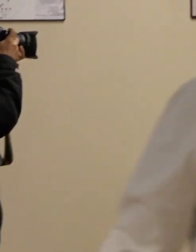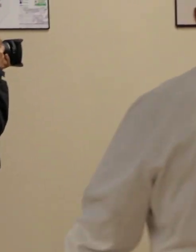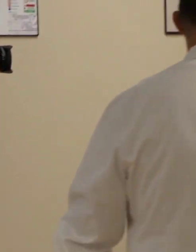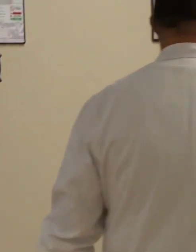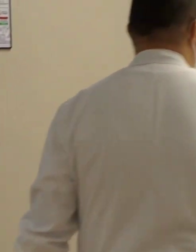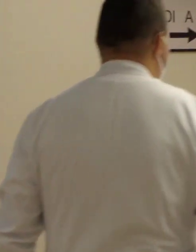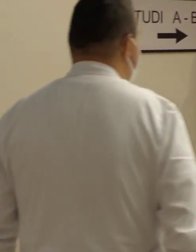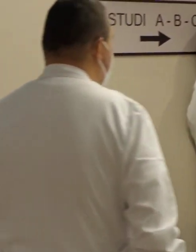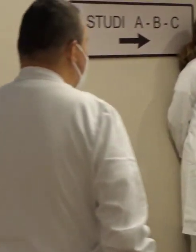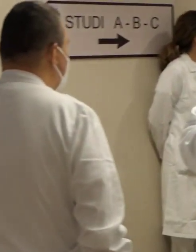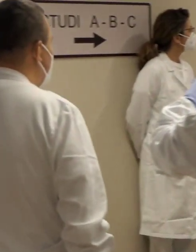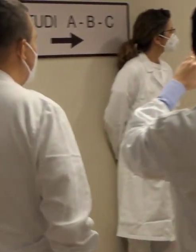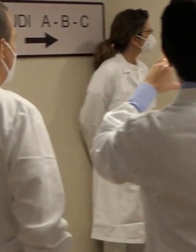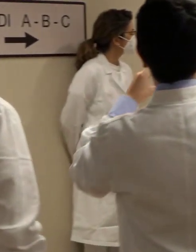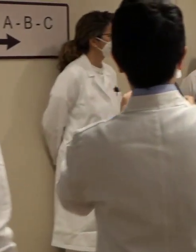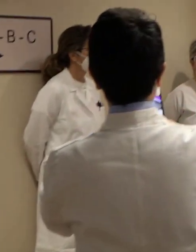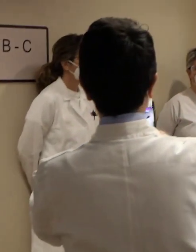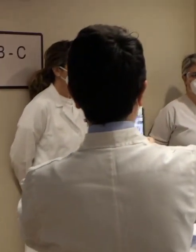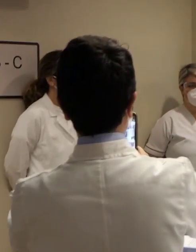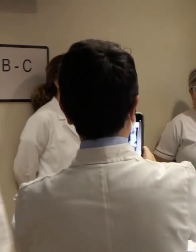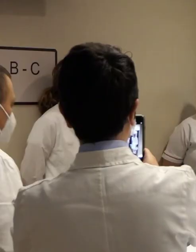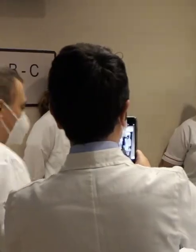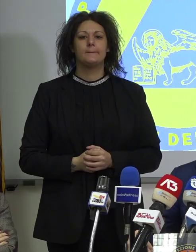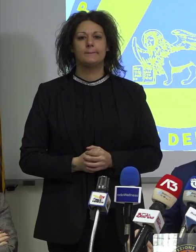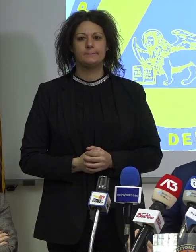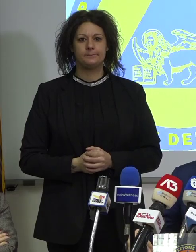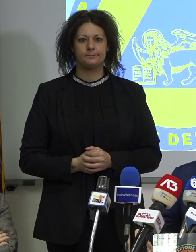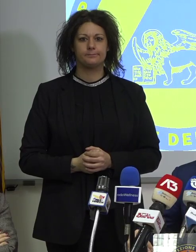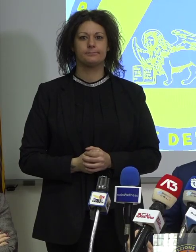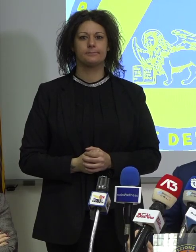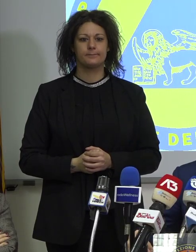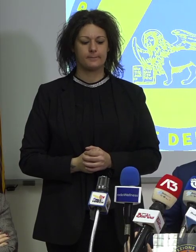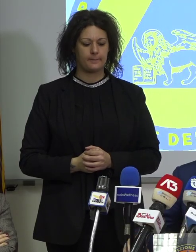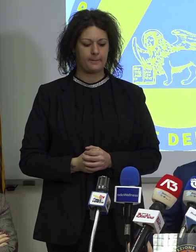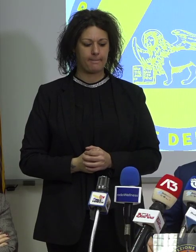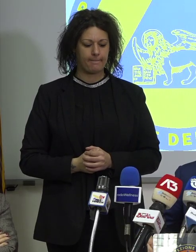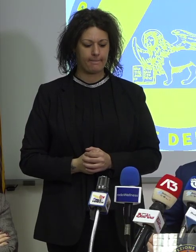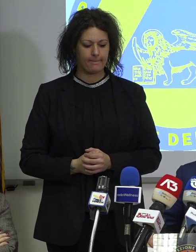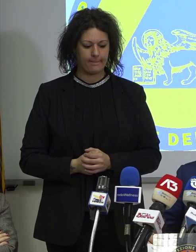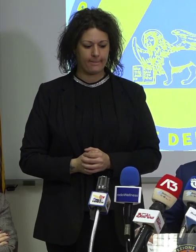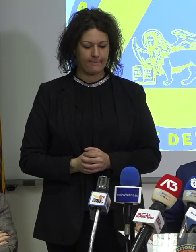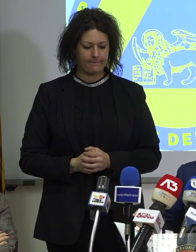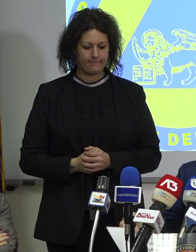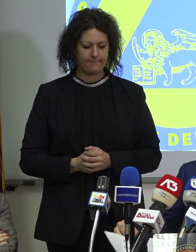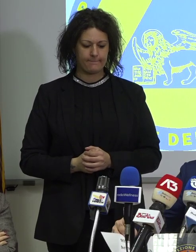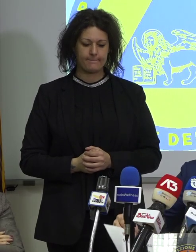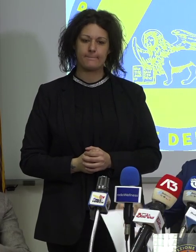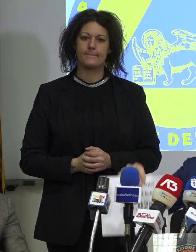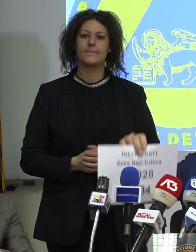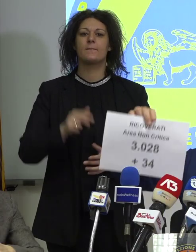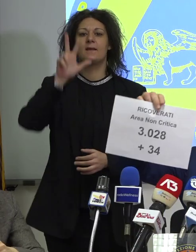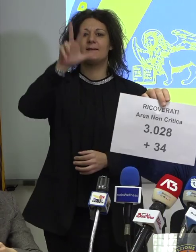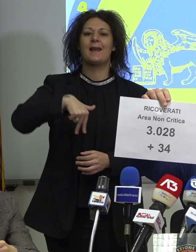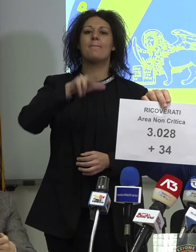terapia intensiva in ospedale continua a evidenziare timidi segnali di allentamento. Ma il presidente del Veneto, Luca Zaia,